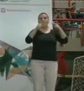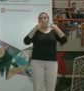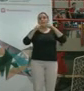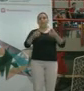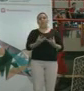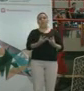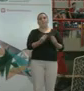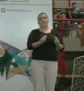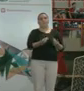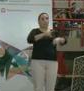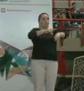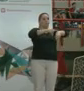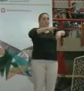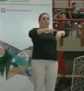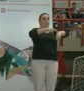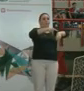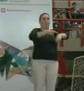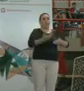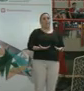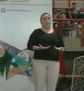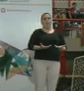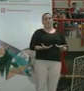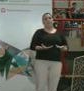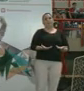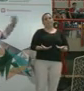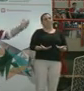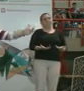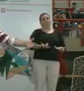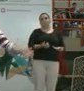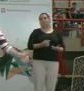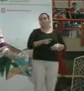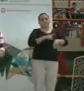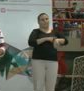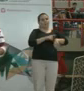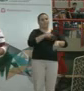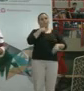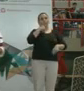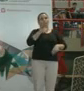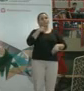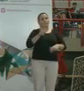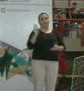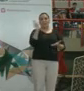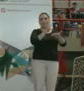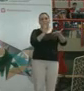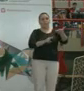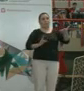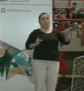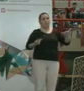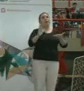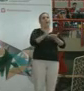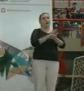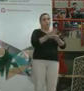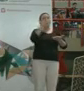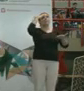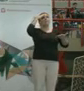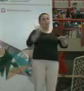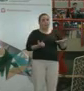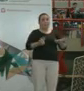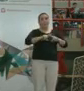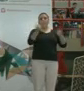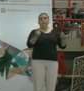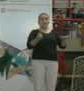Enem do tempo. Poxa vida, não deu tempo fazer tudo. Olha, tinha questões que eu sabia, mas não